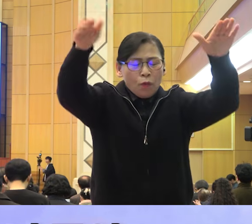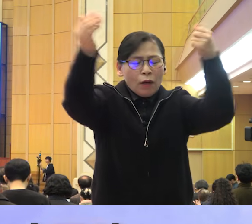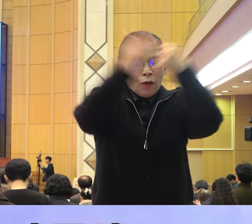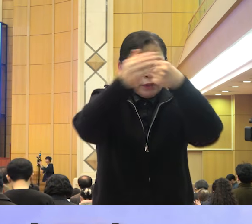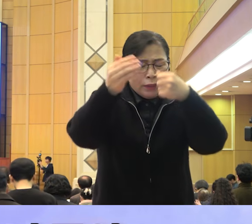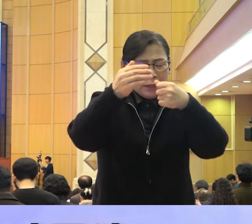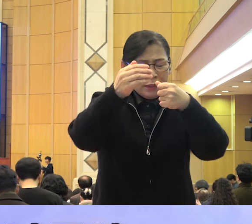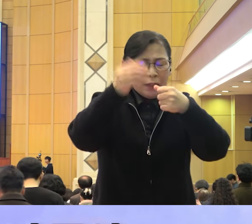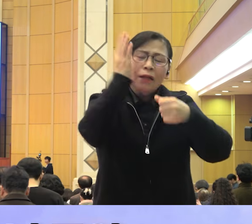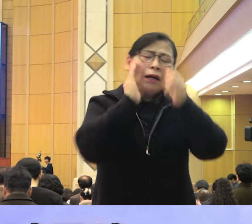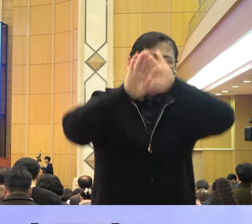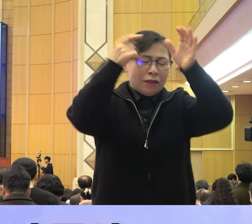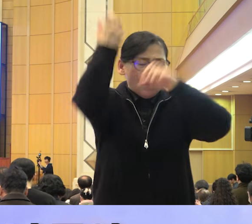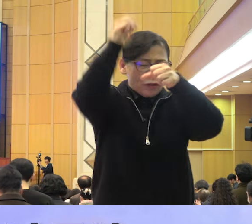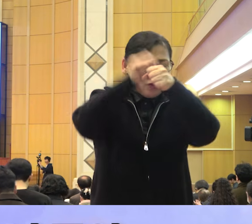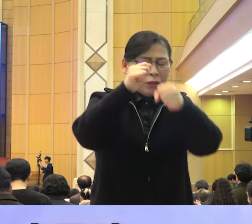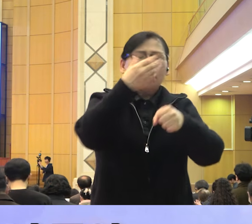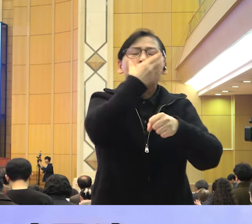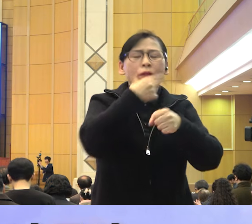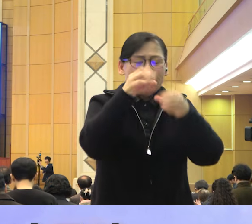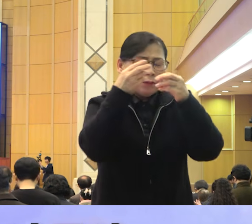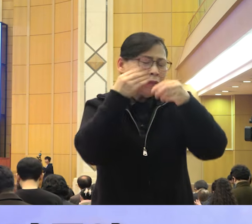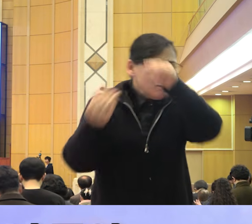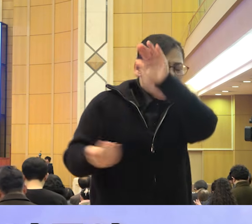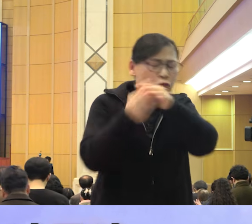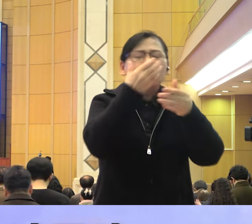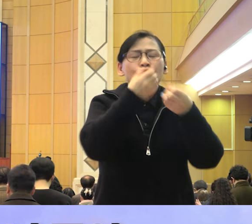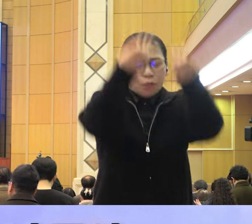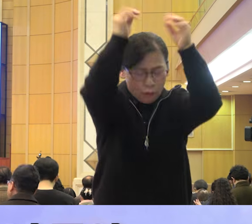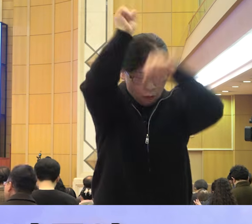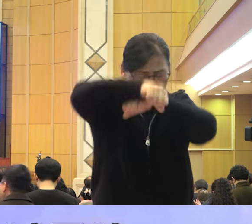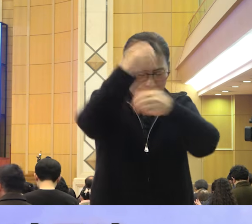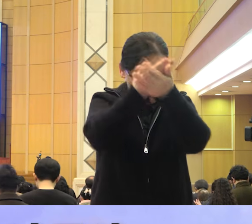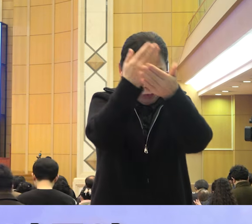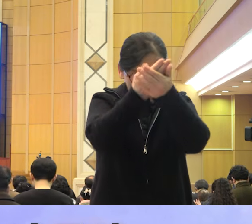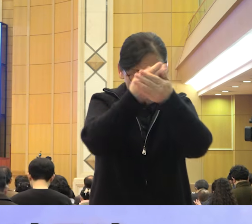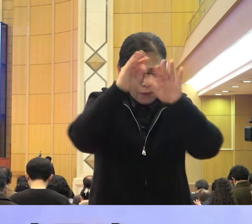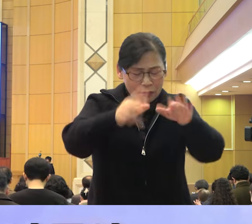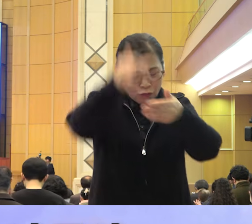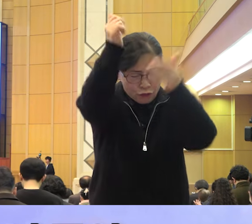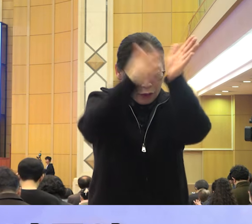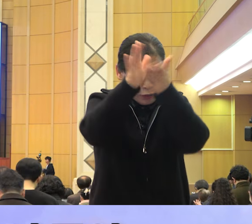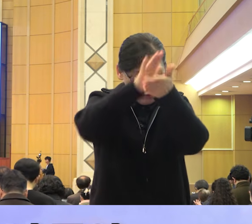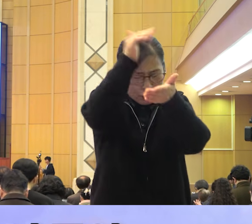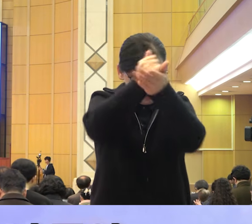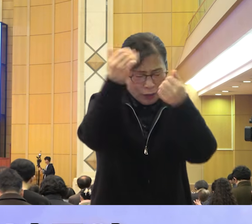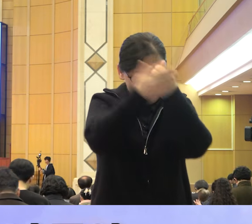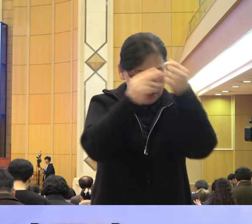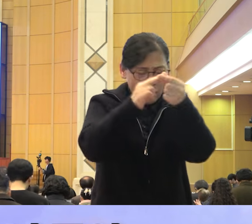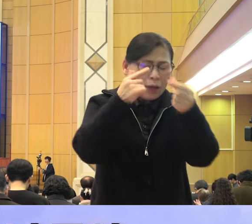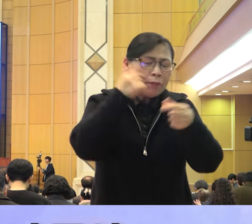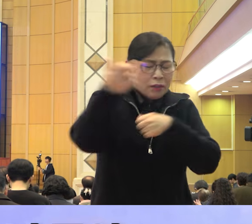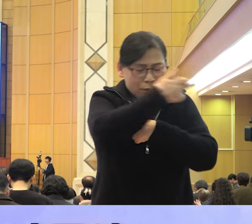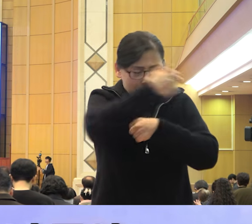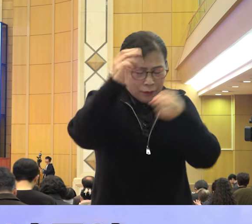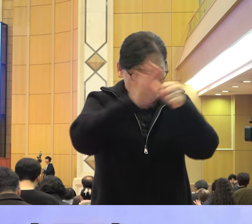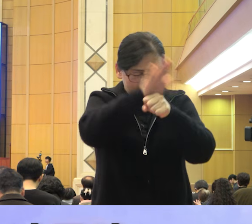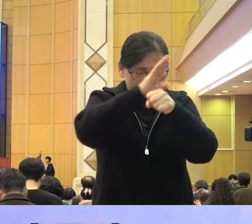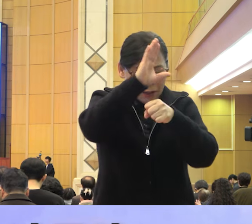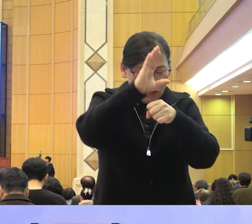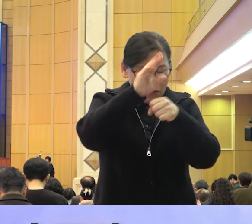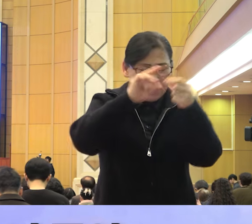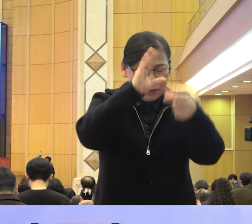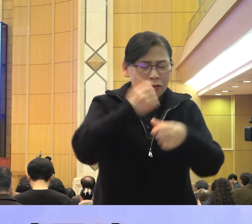축복하오니 하늘의 신령한 복과 땅의 기름종으로 충만할지어다. 이제는 우리 주 예수 그리스도 은혜와 하나님 아버지의 크신